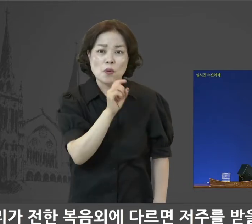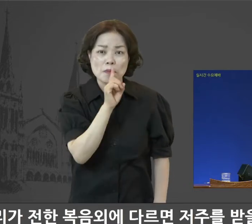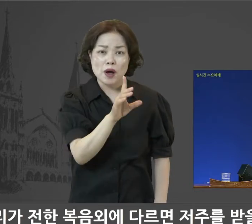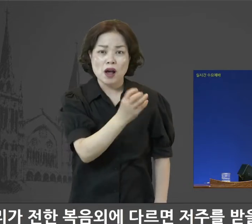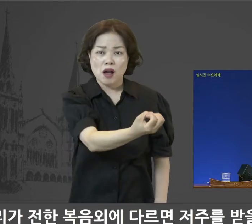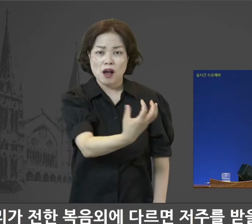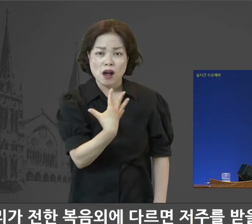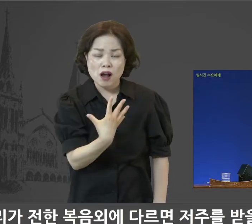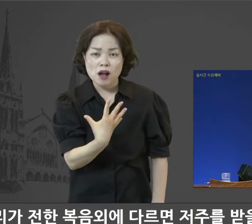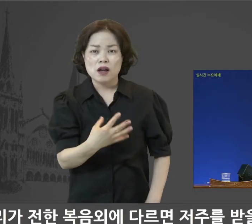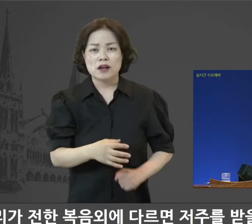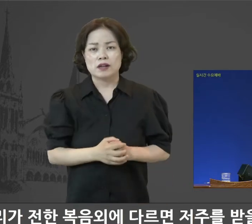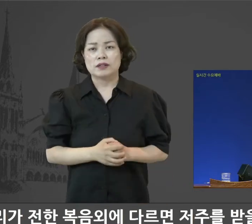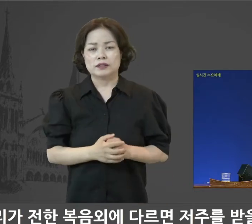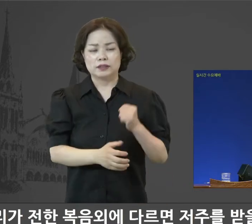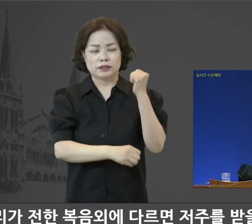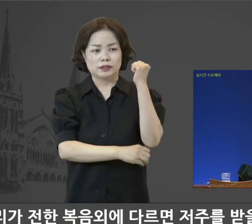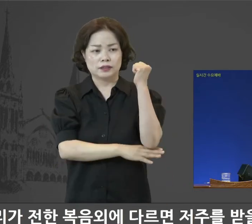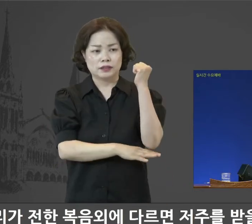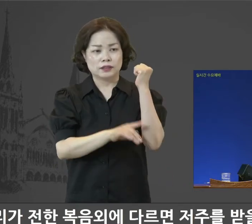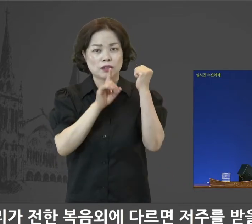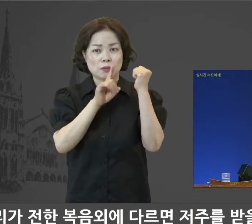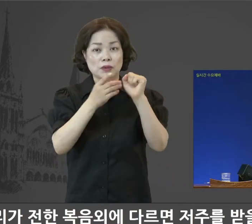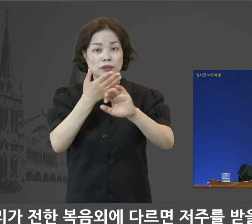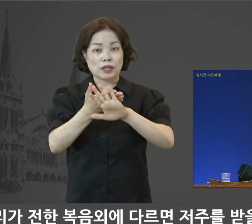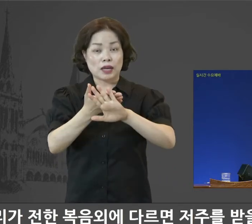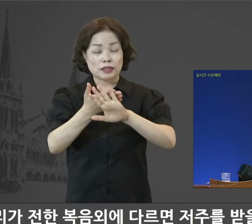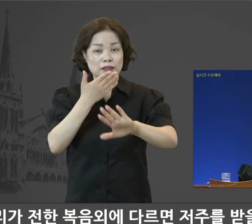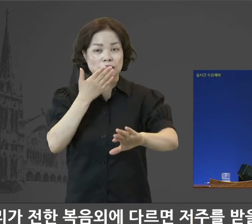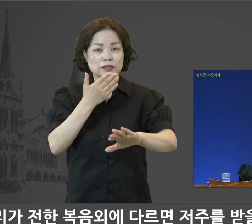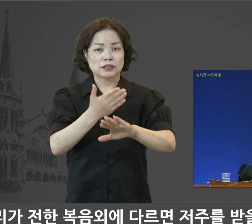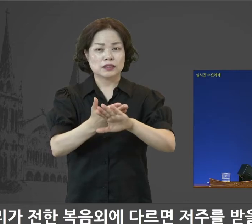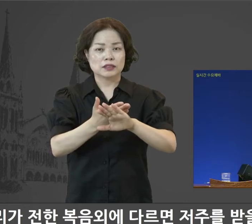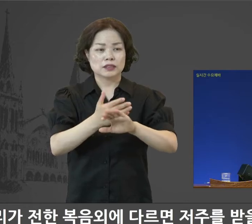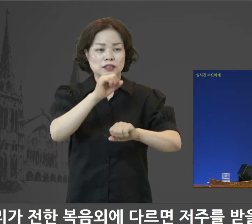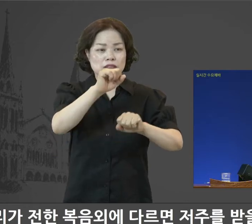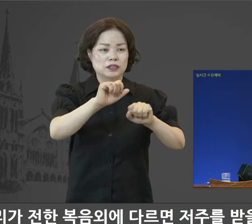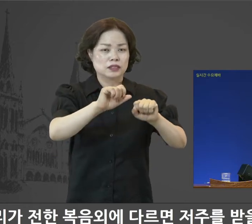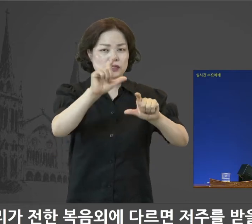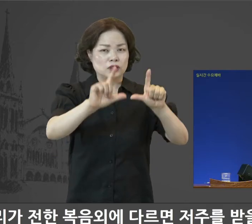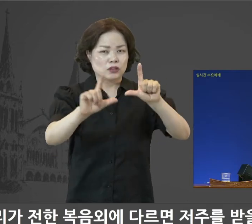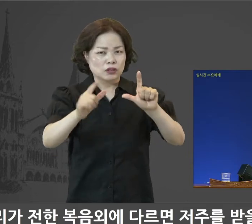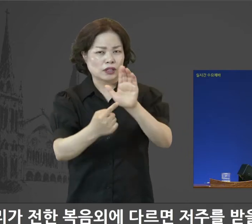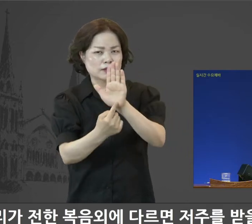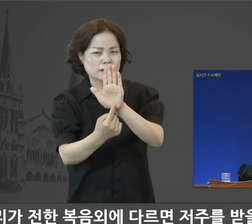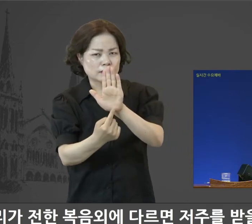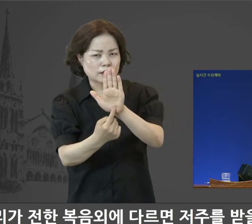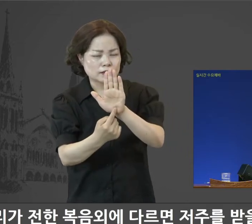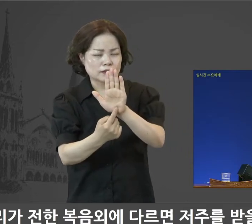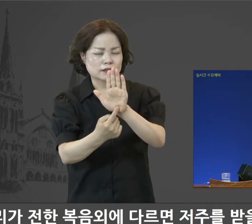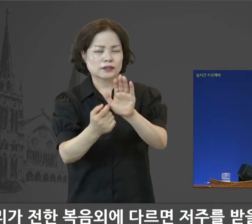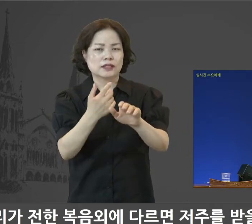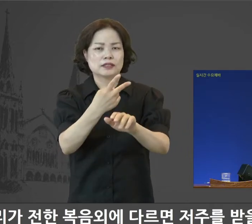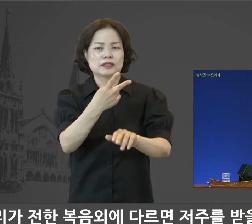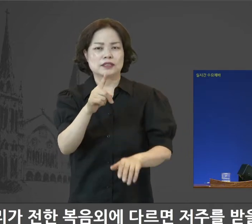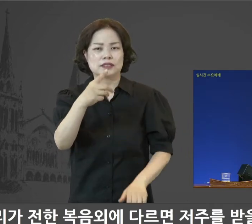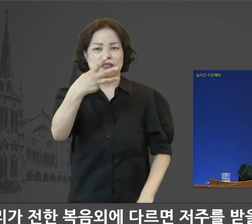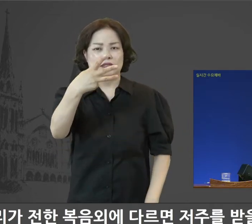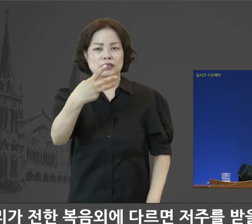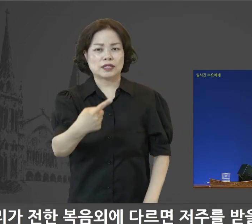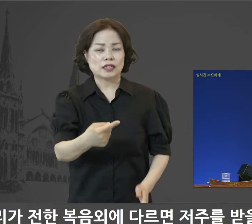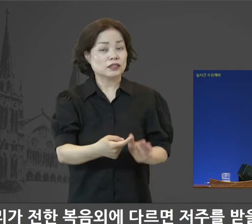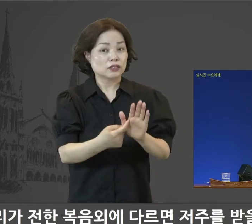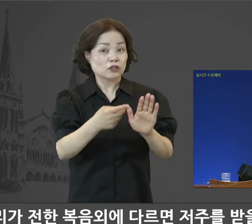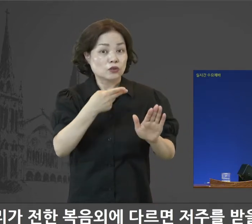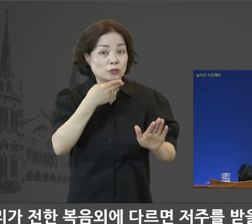물론 원문에는 이 다른이라는 형용사가 직접적으로 기록되어 있지는 않습니다. 우리가